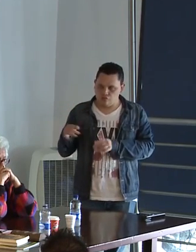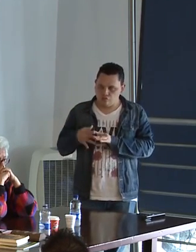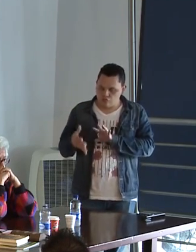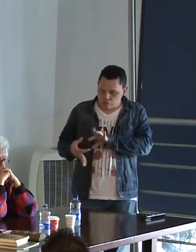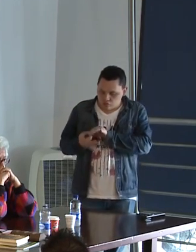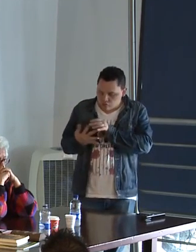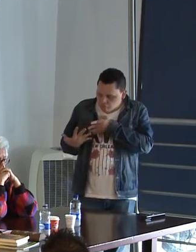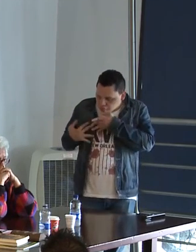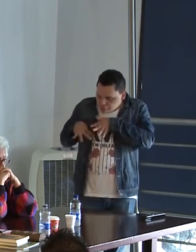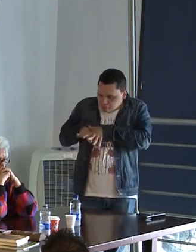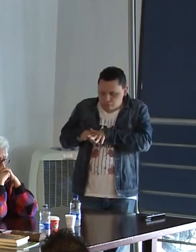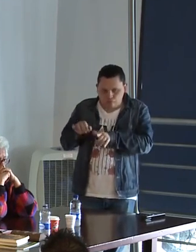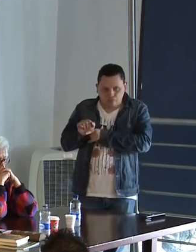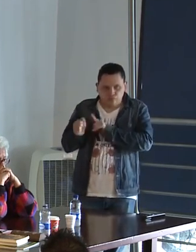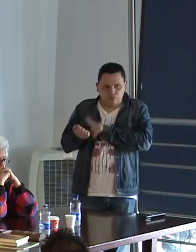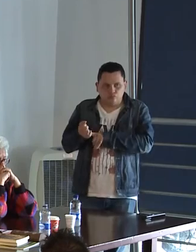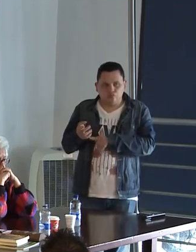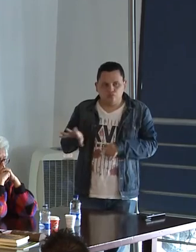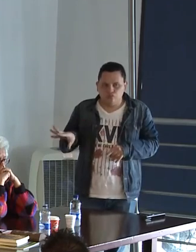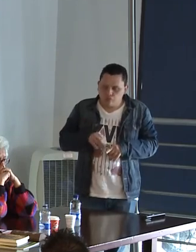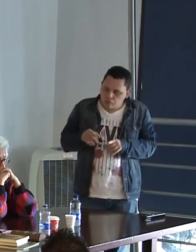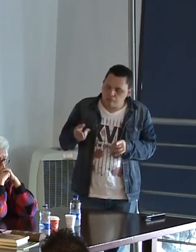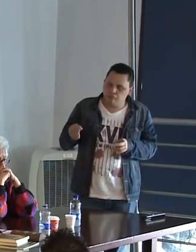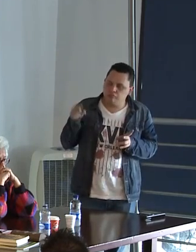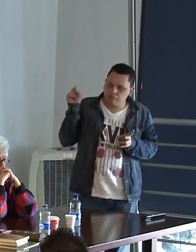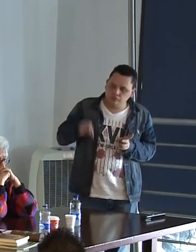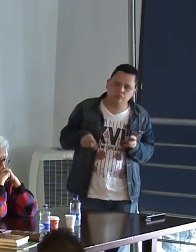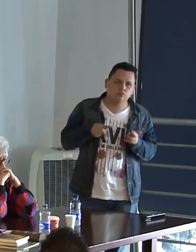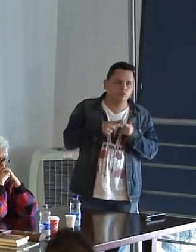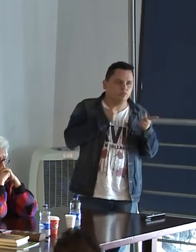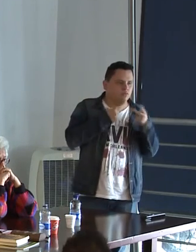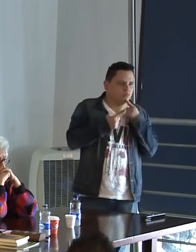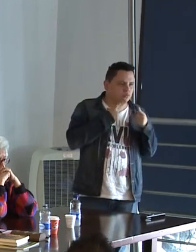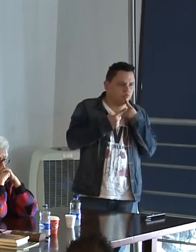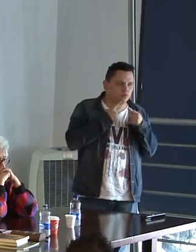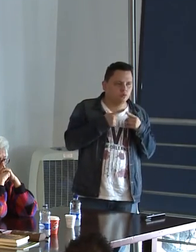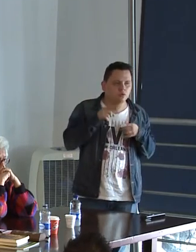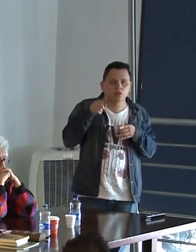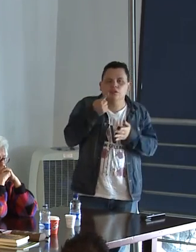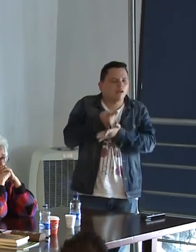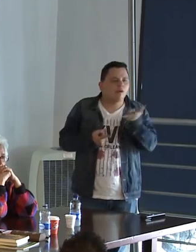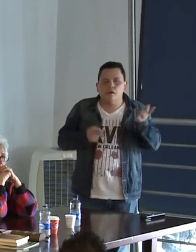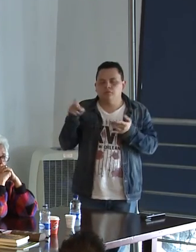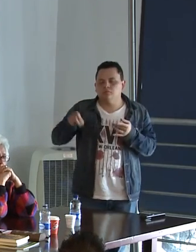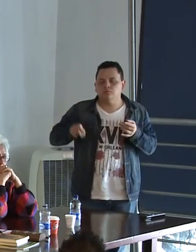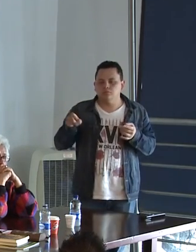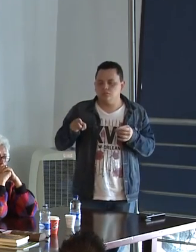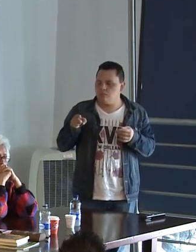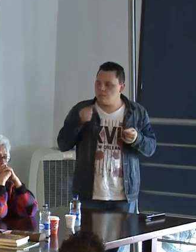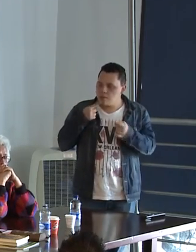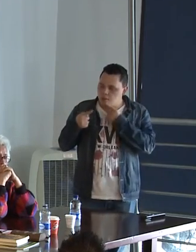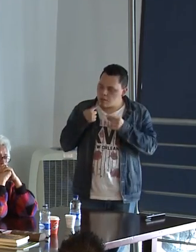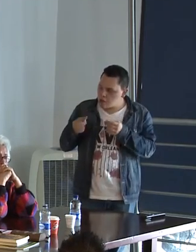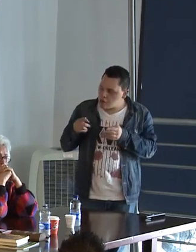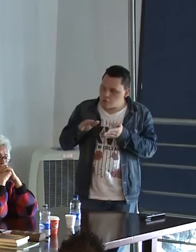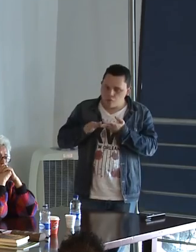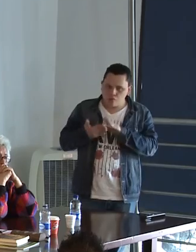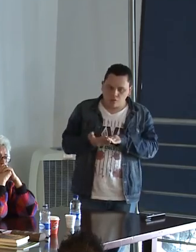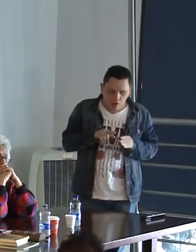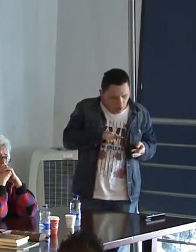tejido social, todo lo que tiene que ver con el diálogo y de qué se necesita hablar en las